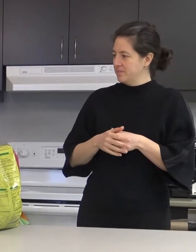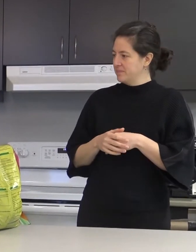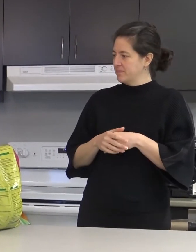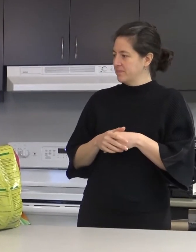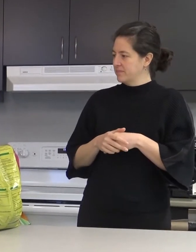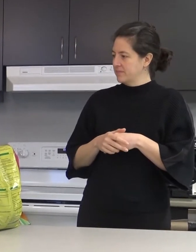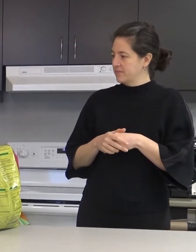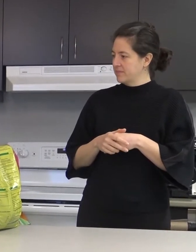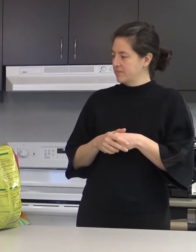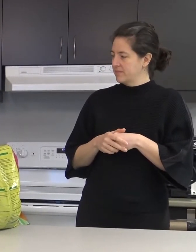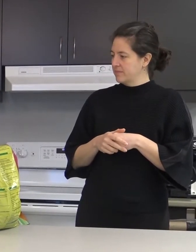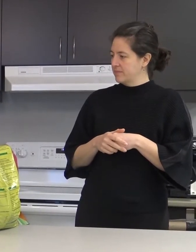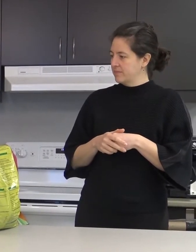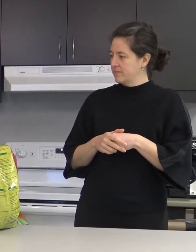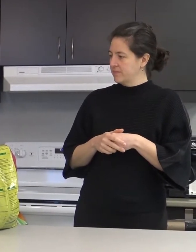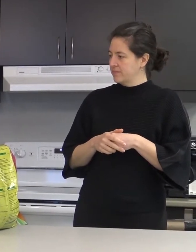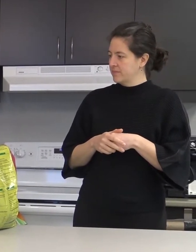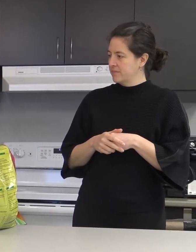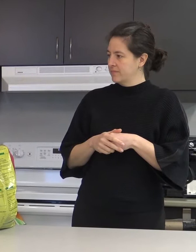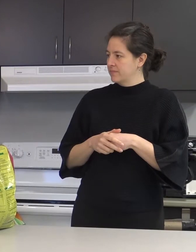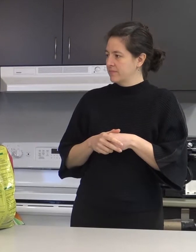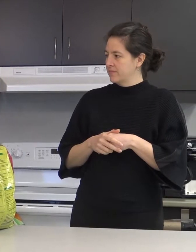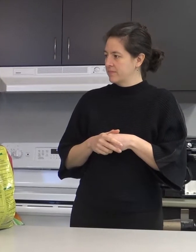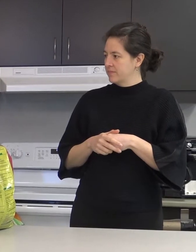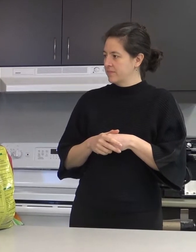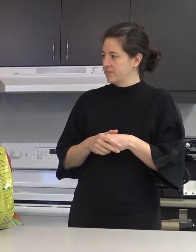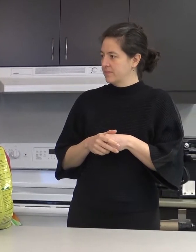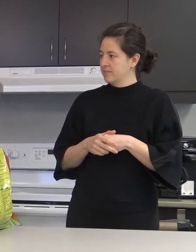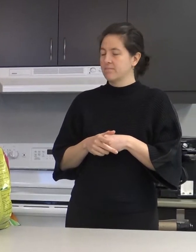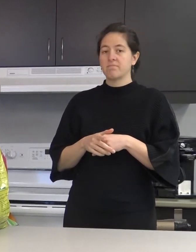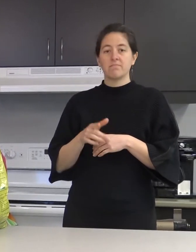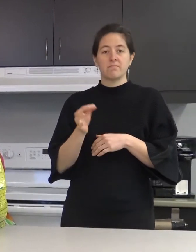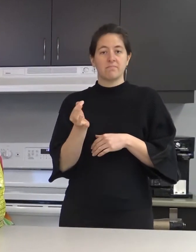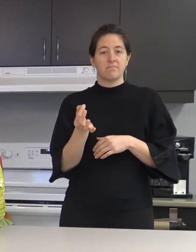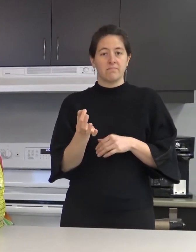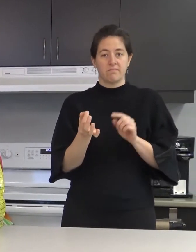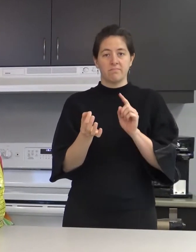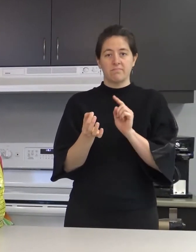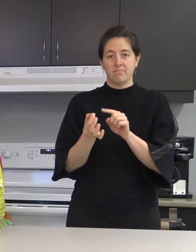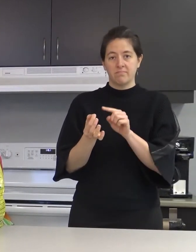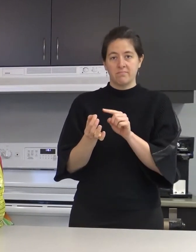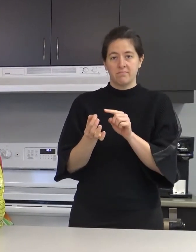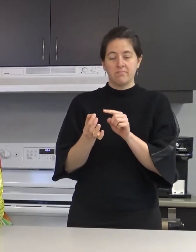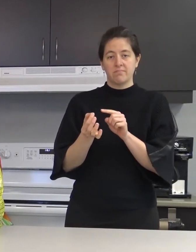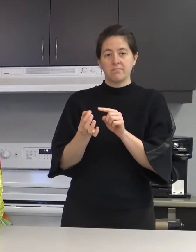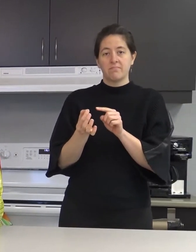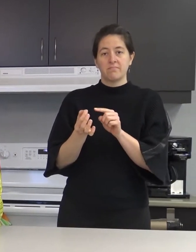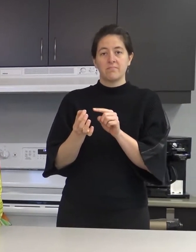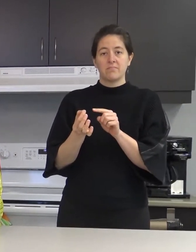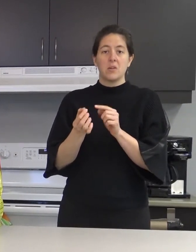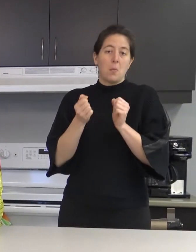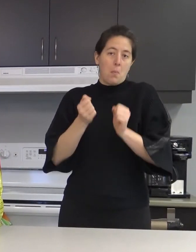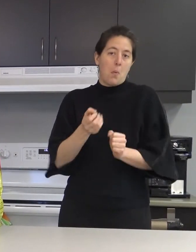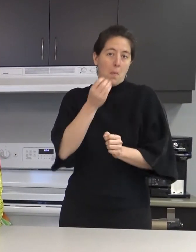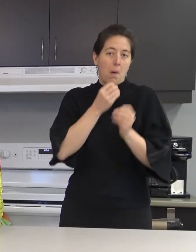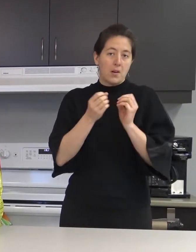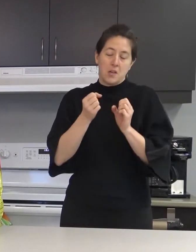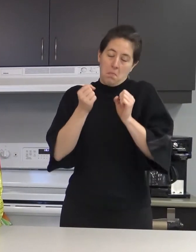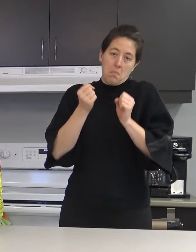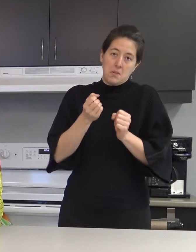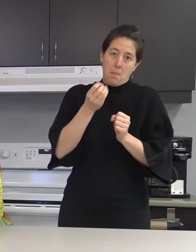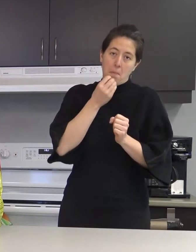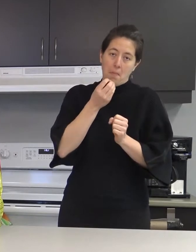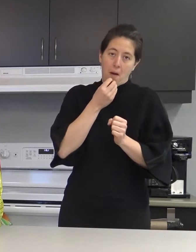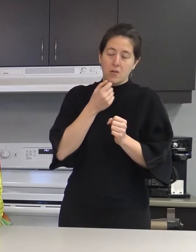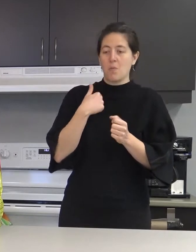Alors, je vais couper à la base celle-ci. Puis, pour les laitues, c'est comestible, donc je pourrais la manger. Moi,